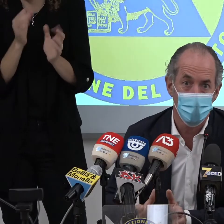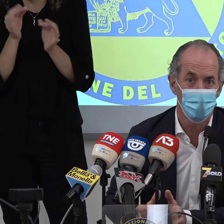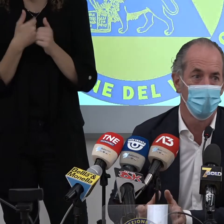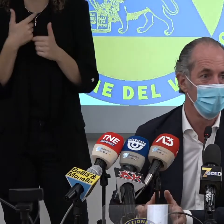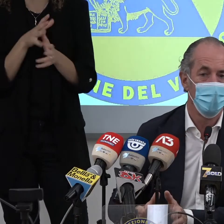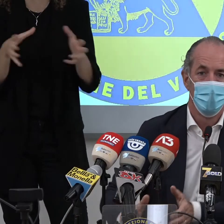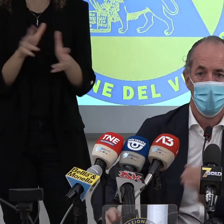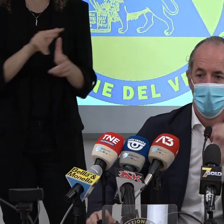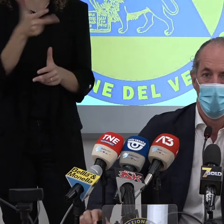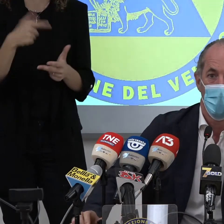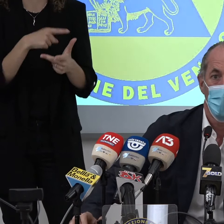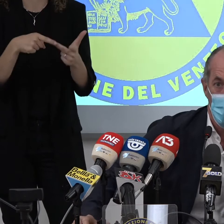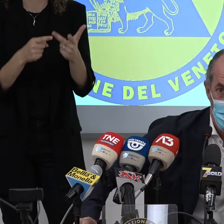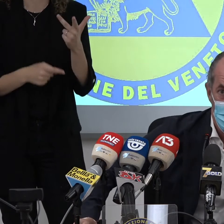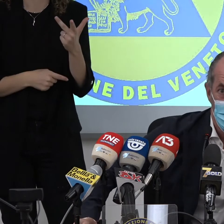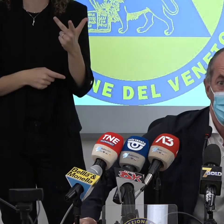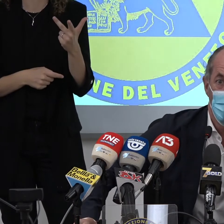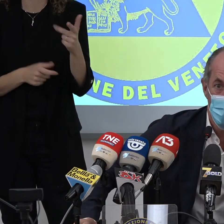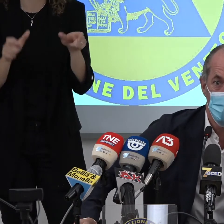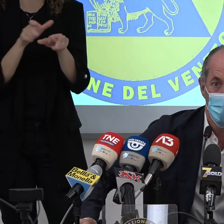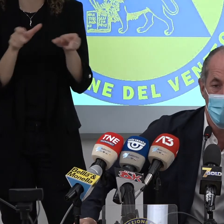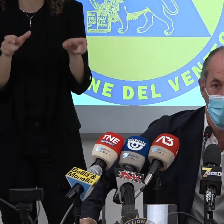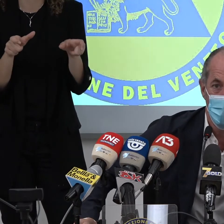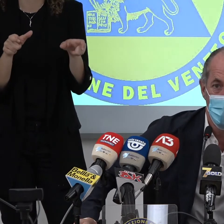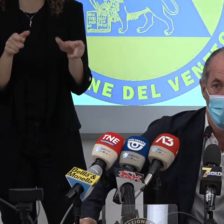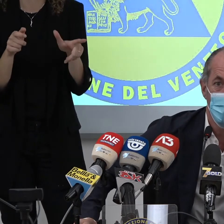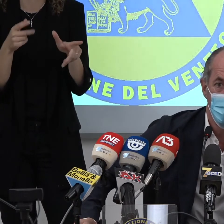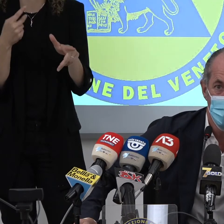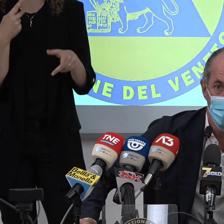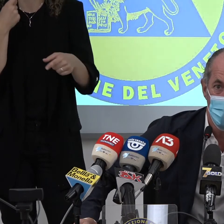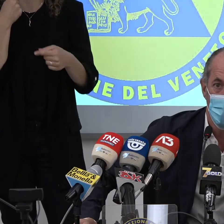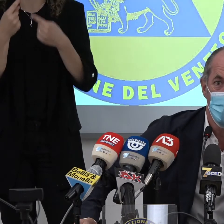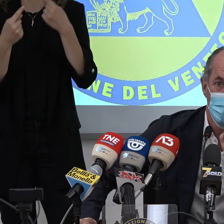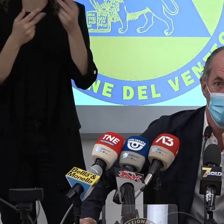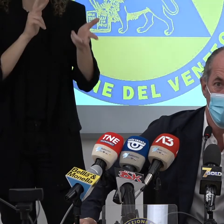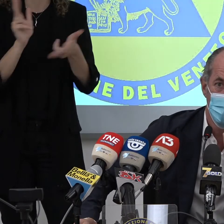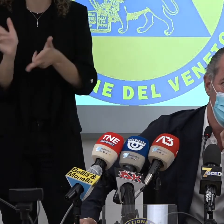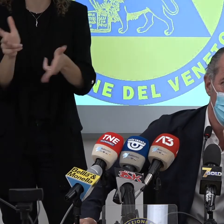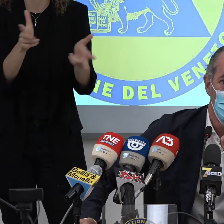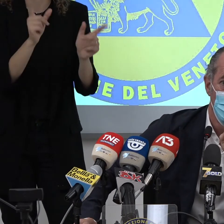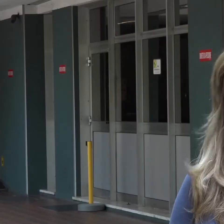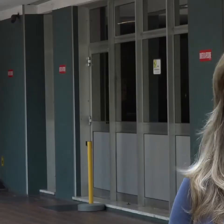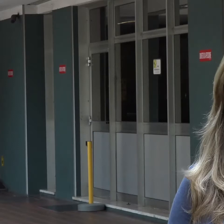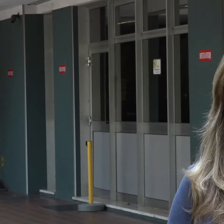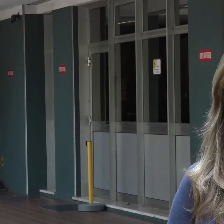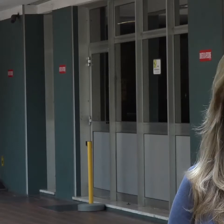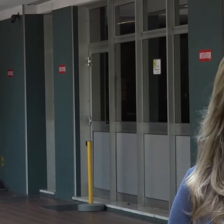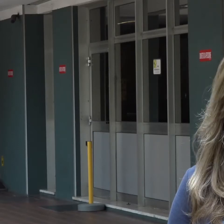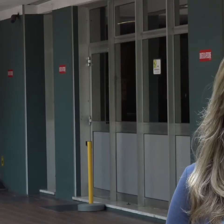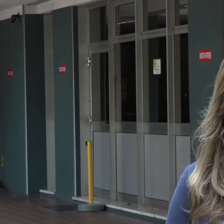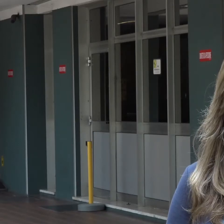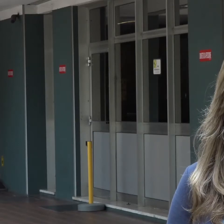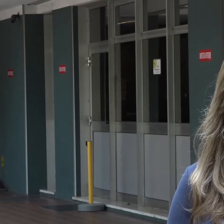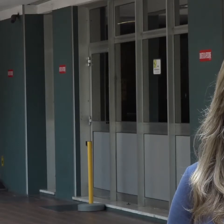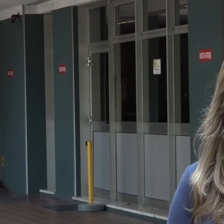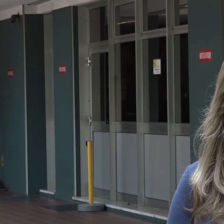le discoteche che ancora rimangono chiuse. Congelate le sospensioni dei medici che rifiutano il vaccino in